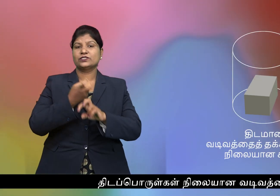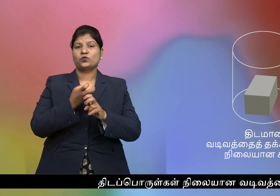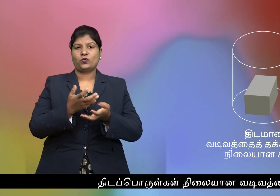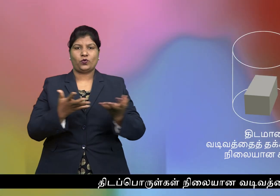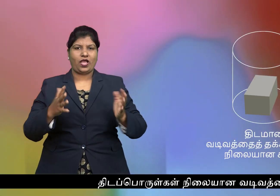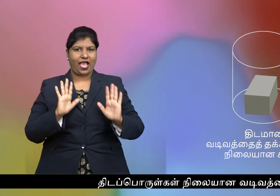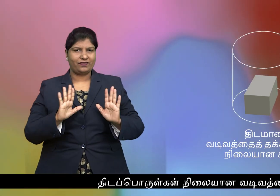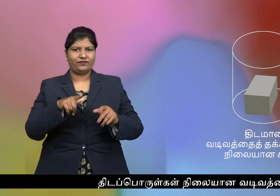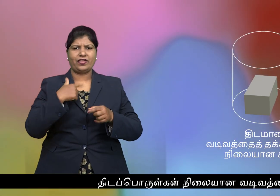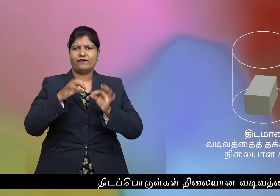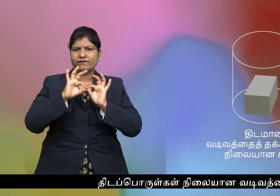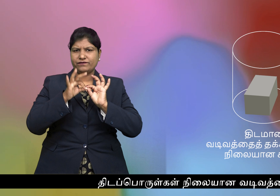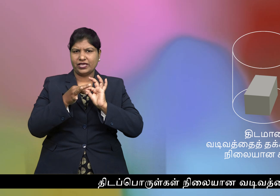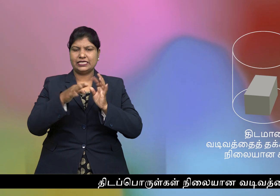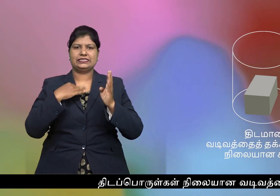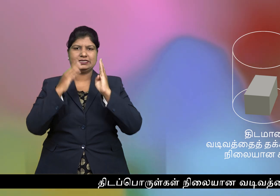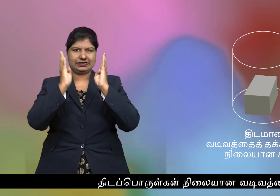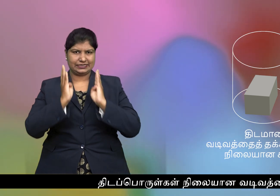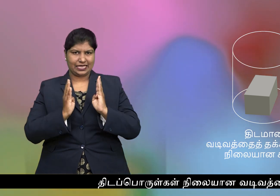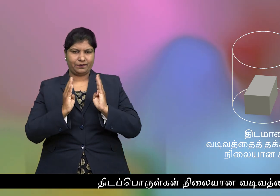திடப்பொருள்கள் நிலையான வடிவத்தை